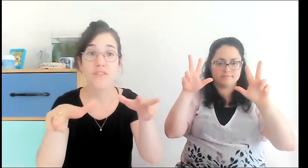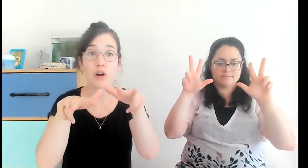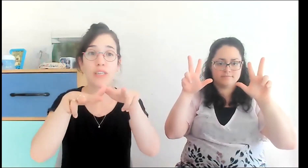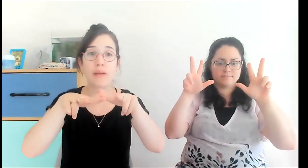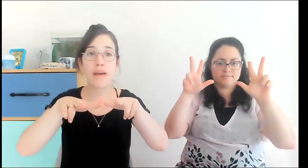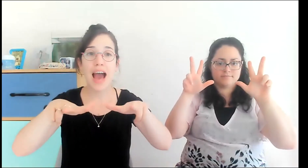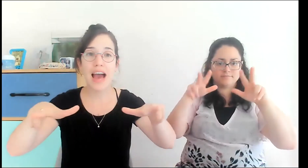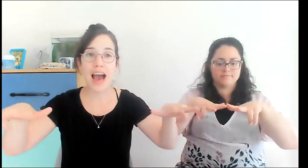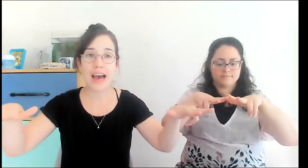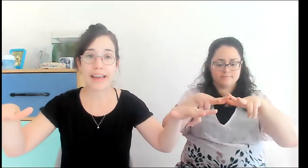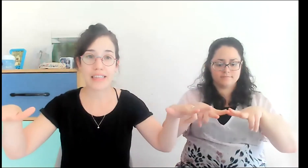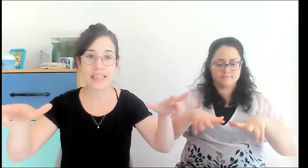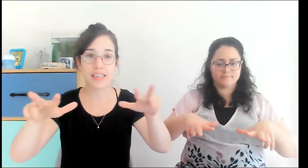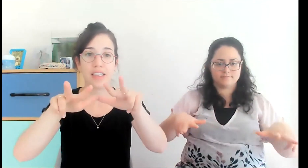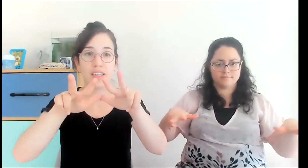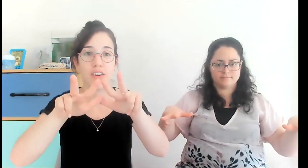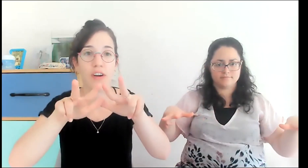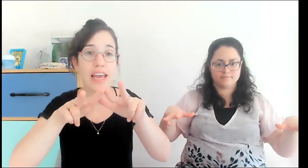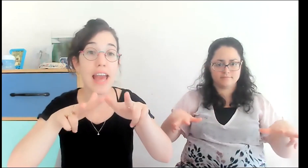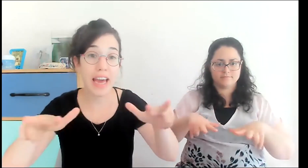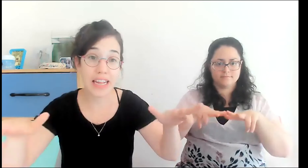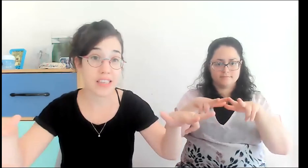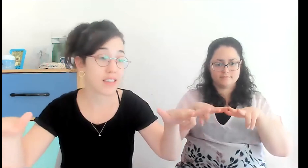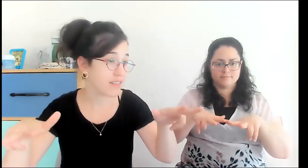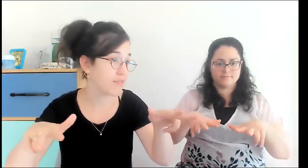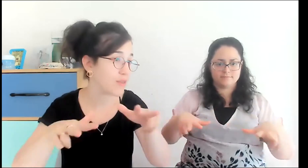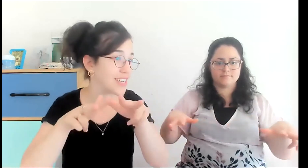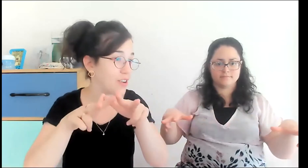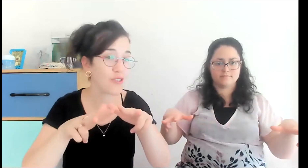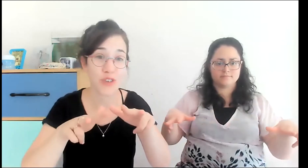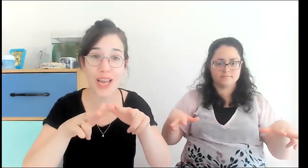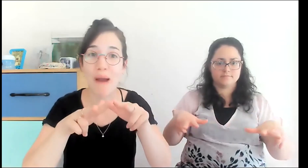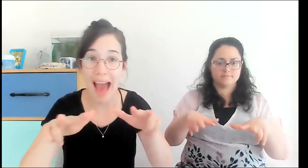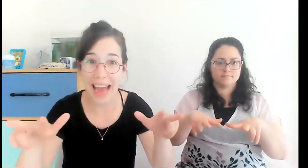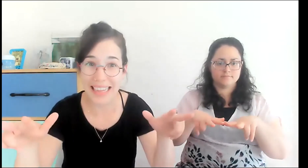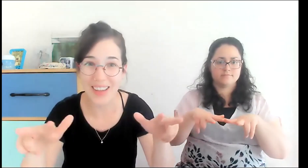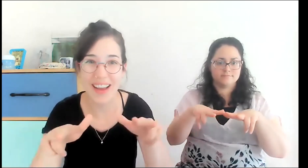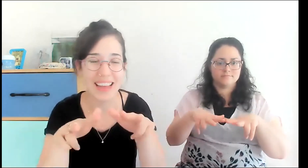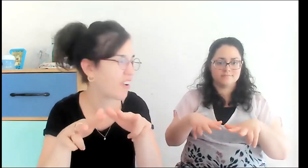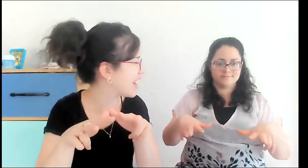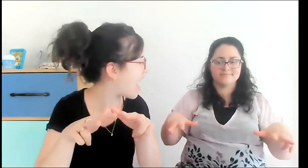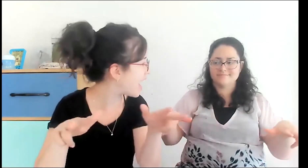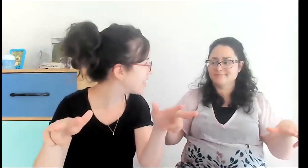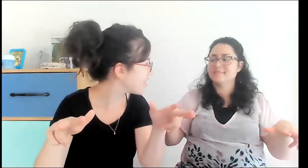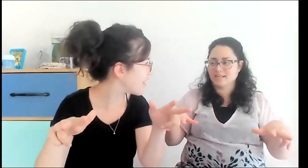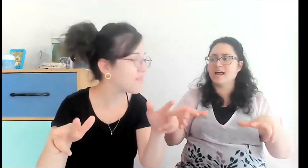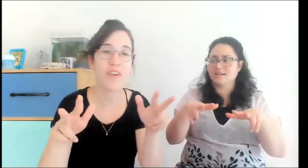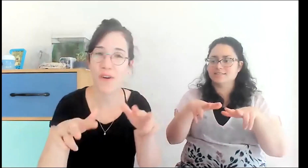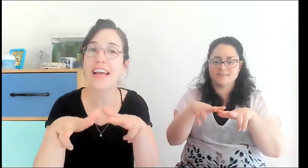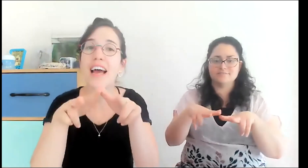אנחנו שמים ארץ. אוקיי? ארץ. שרים ארץ, אוקיי? נכון? אל הארץ הטוב. כן, הארץ. אוקיי?